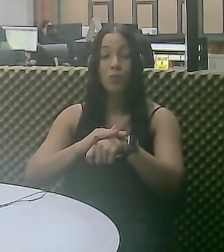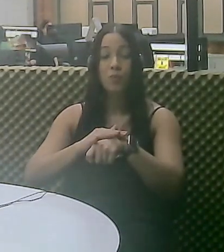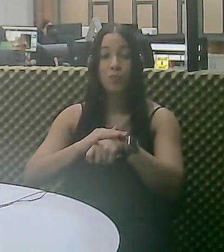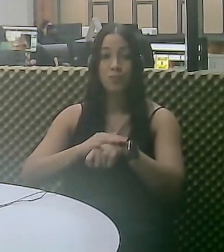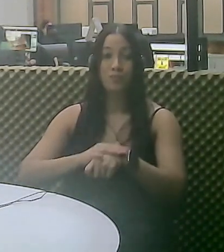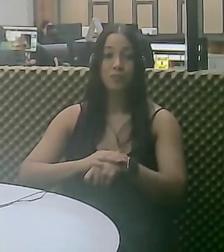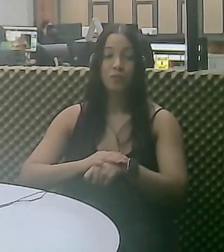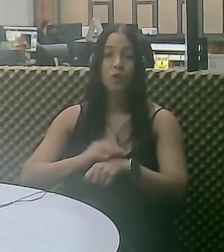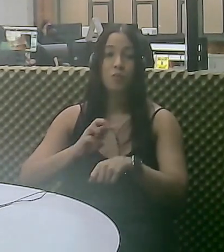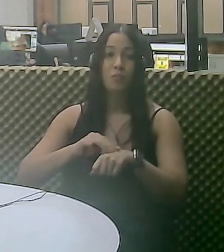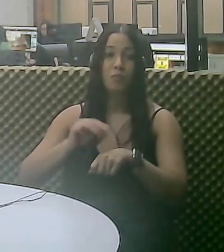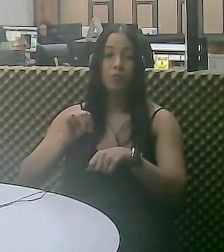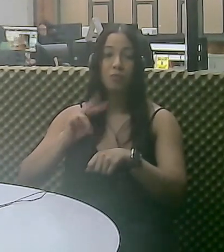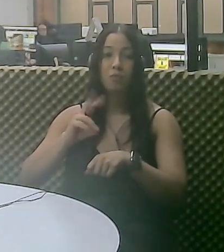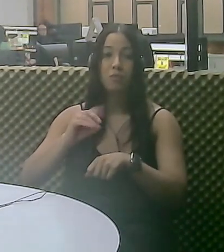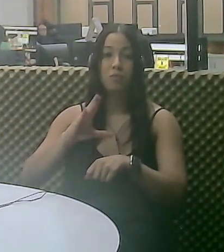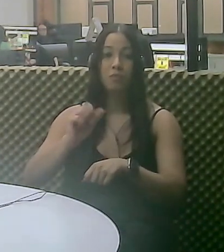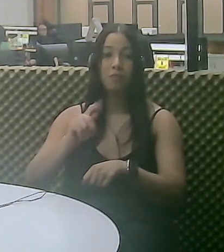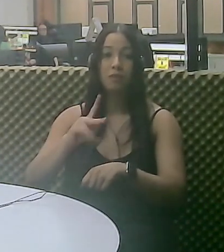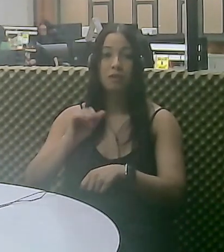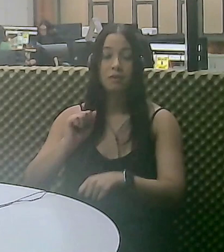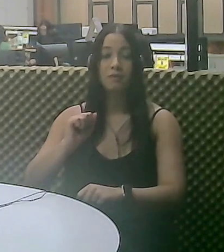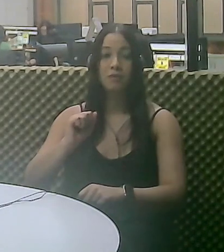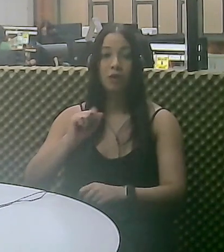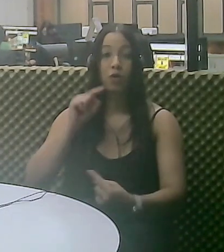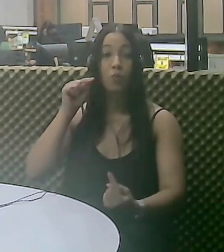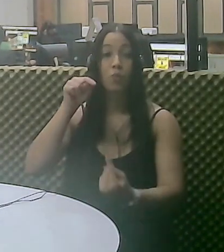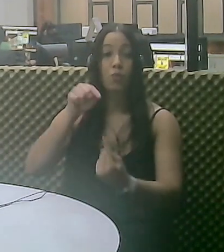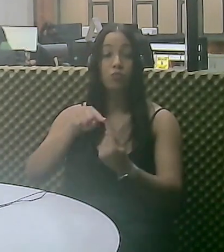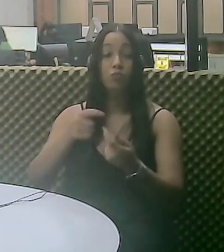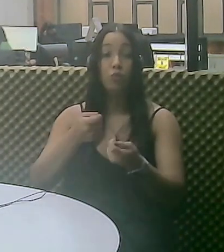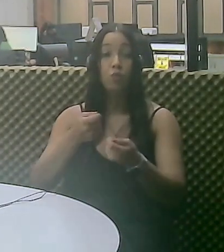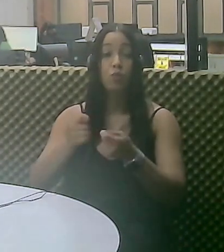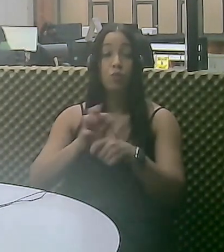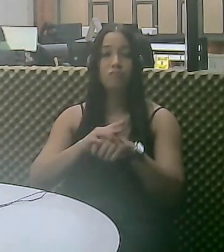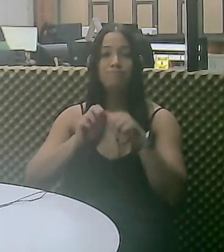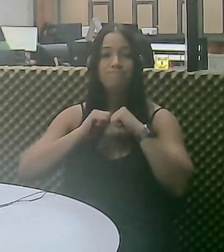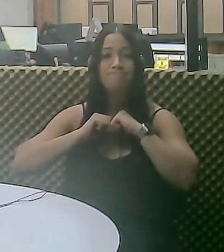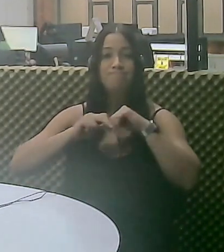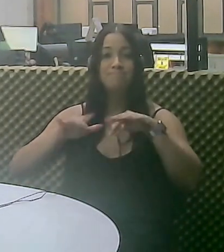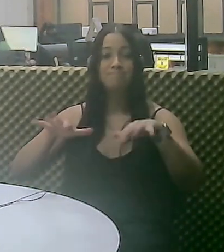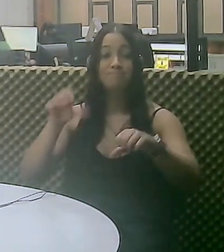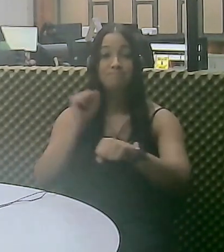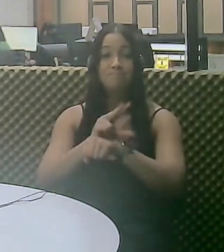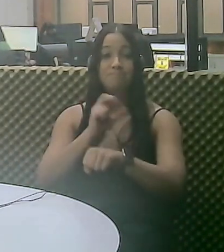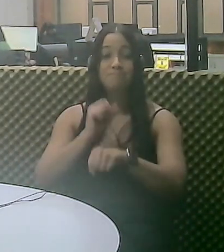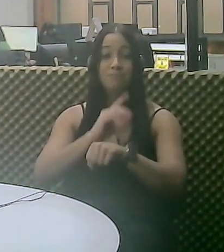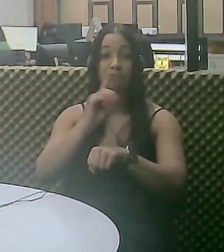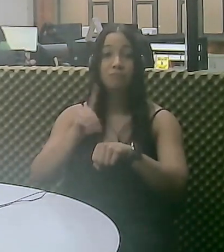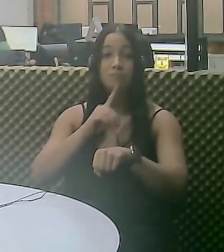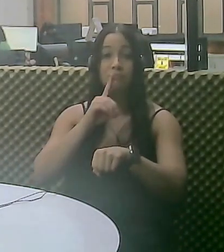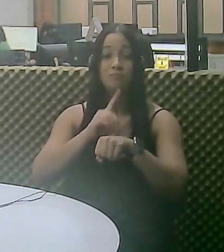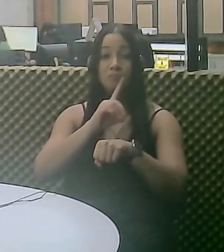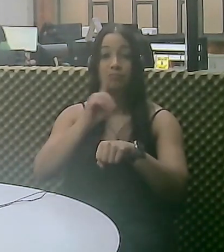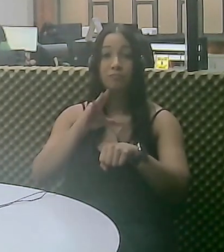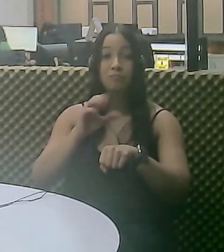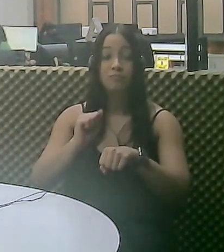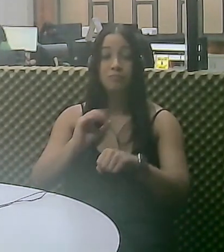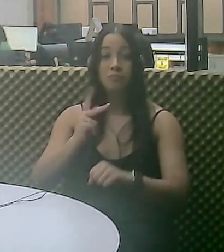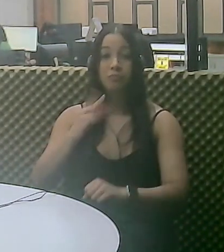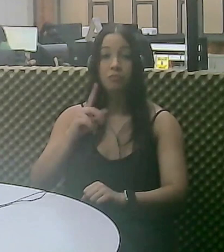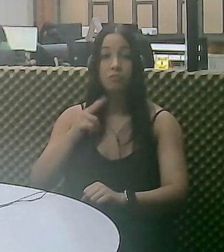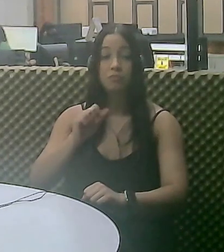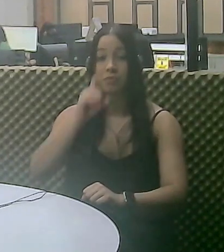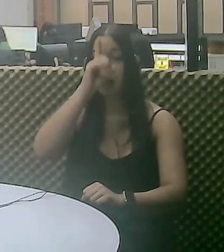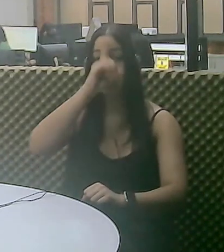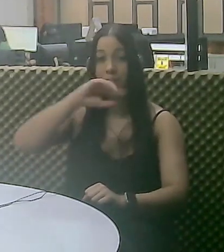Denominado de método Wolbachia, a iniciativa busca controlar a transmissão dos vírus da dengue, zika, chikungunya e febre